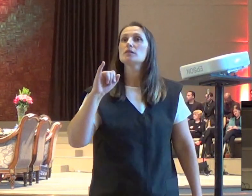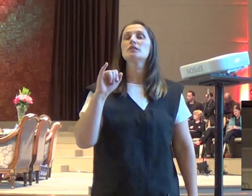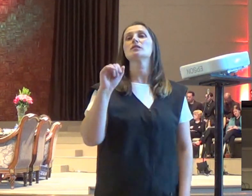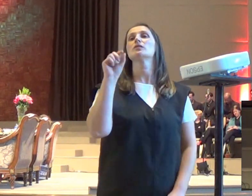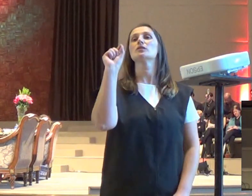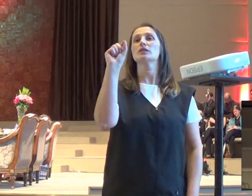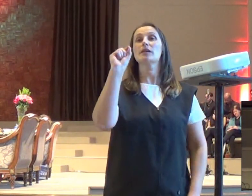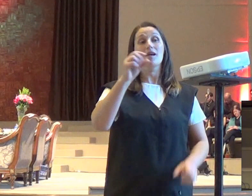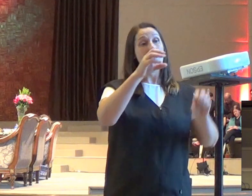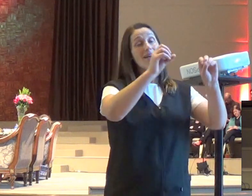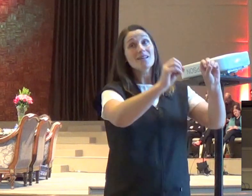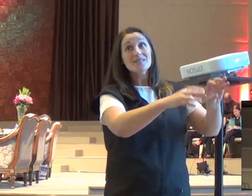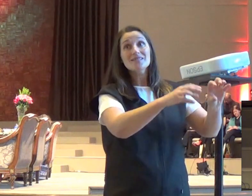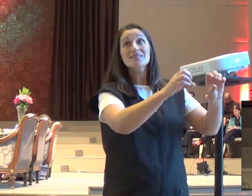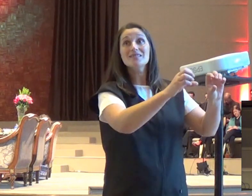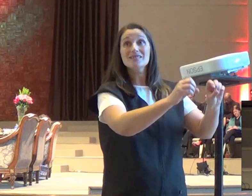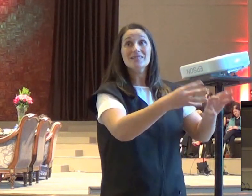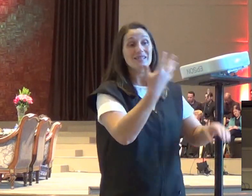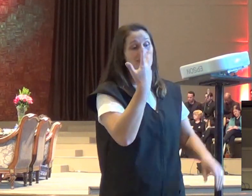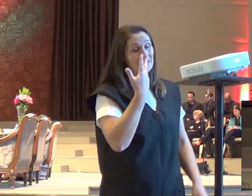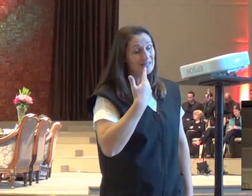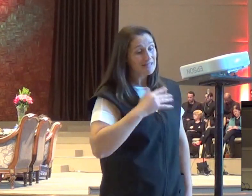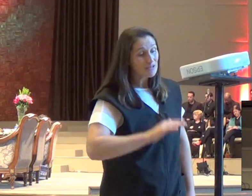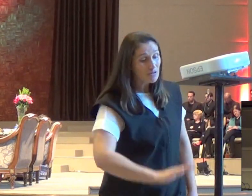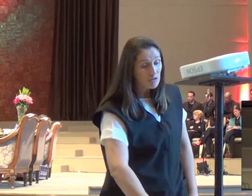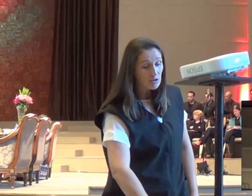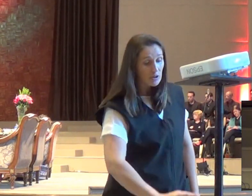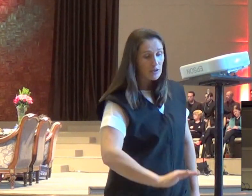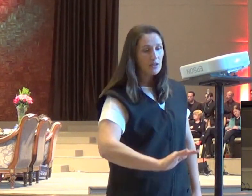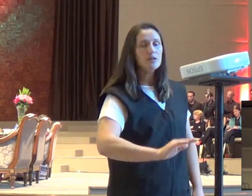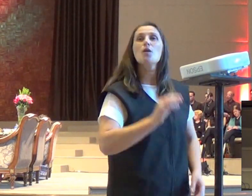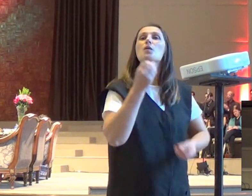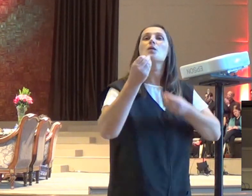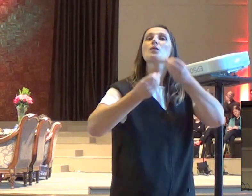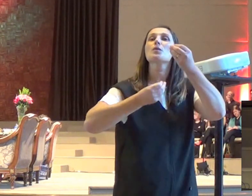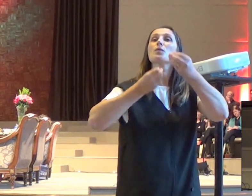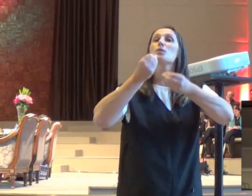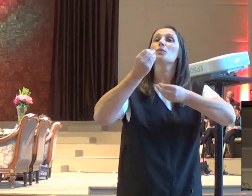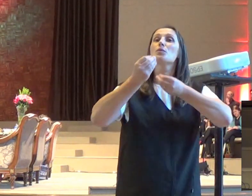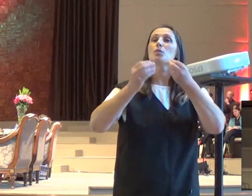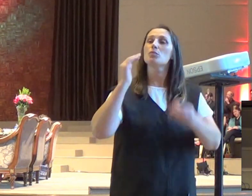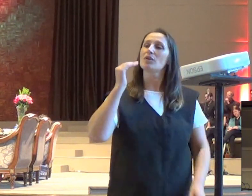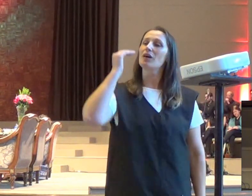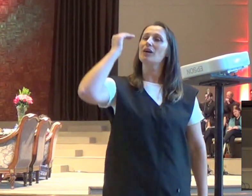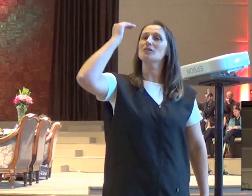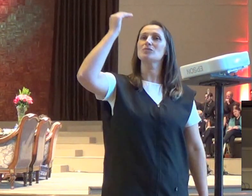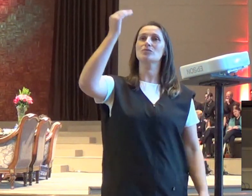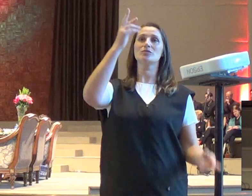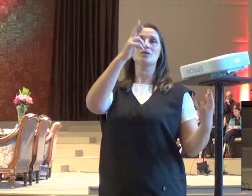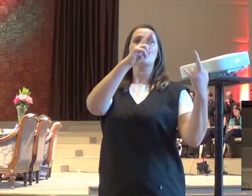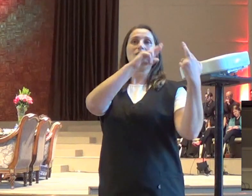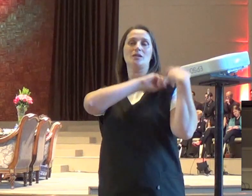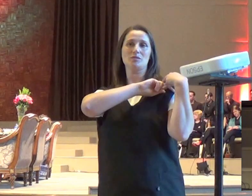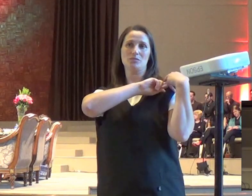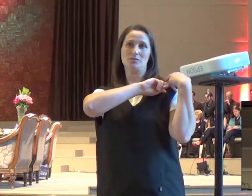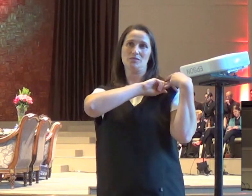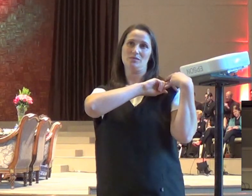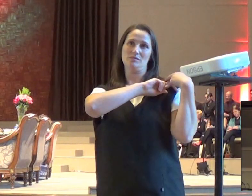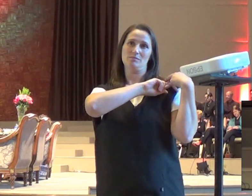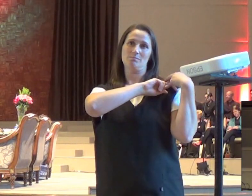ensinar os nossos filhos a como se tornarem adultos responsáveis.